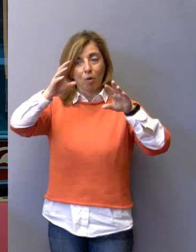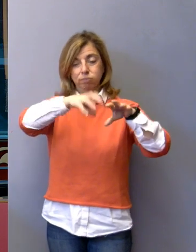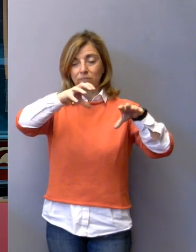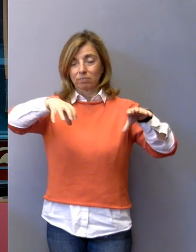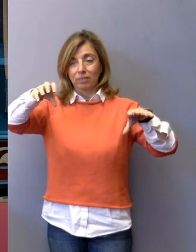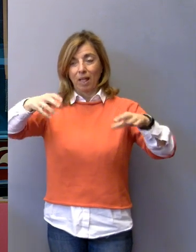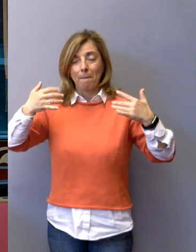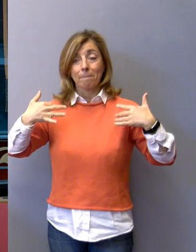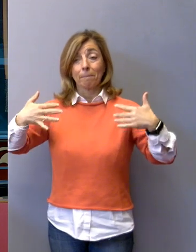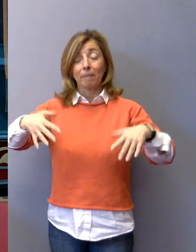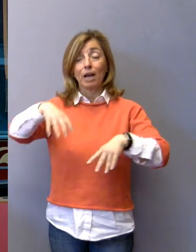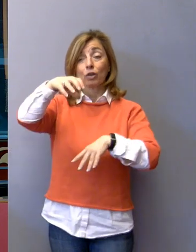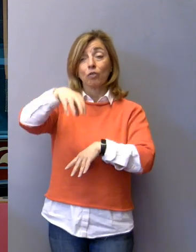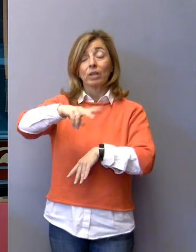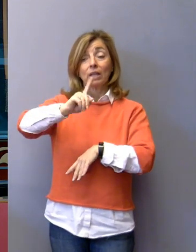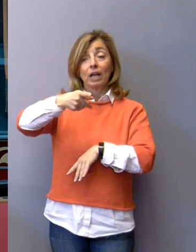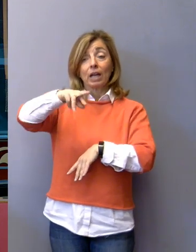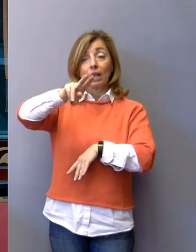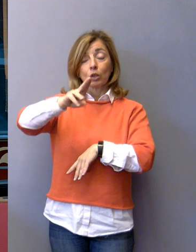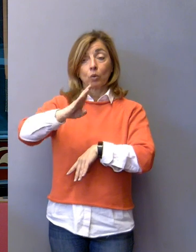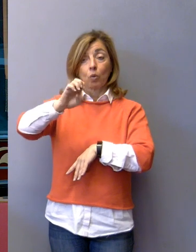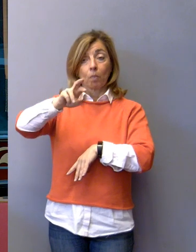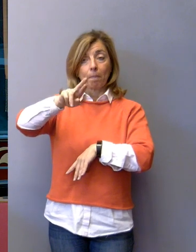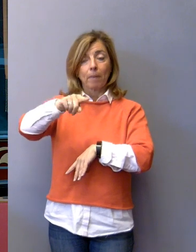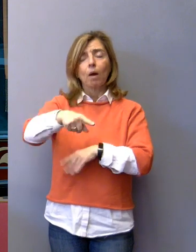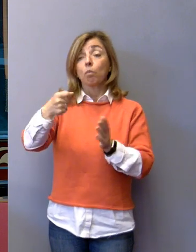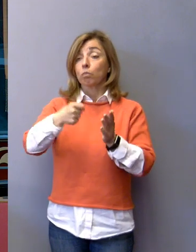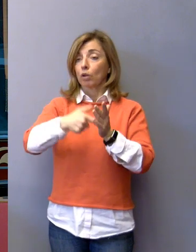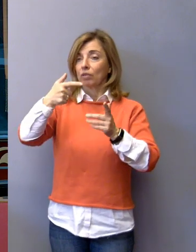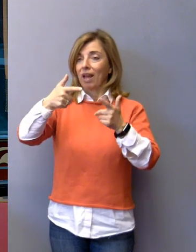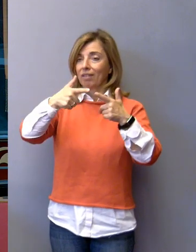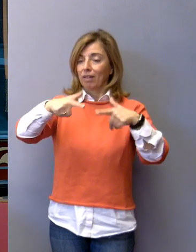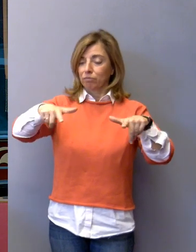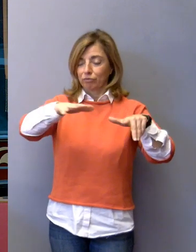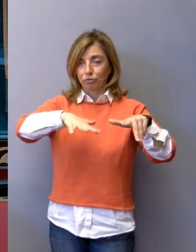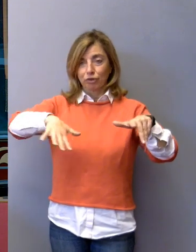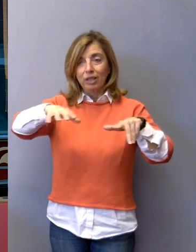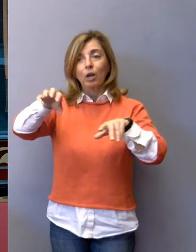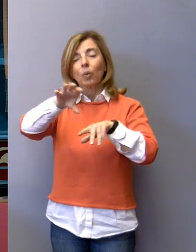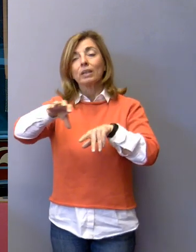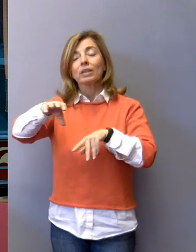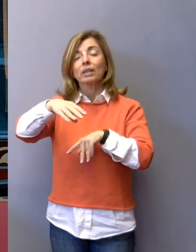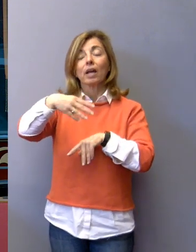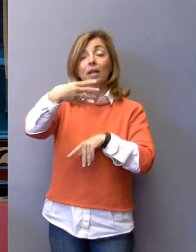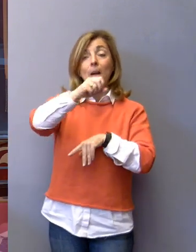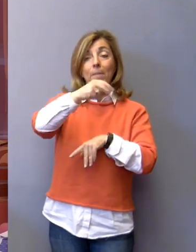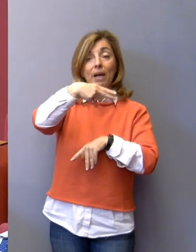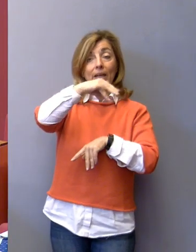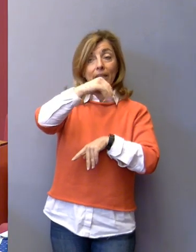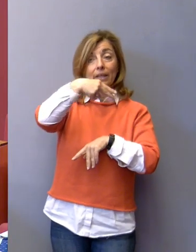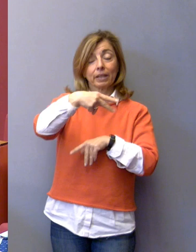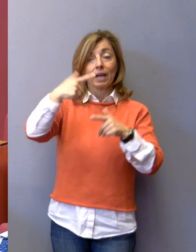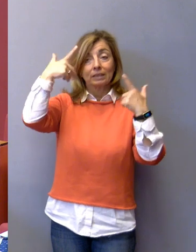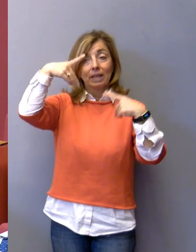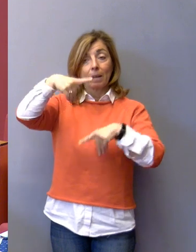nel parco di Villa Gruber polmone verde di riferimento per la cittadinanza dei quartieri di Manin San Paolo e Castelletto prego consigliere